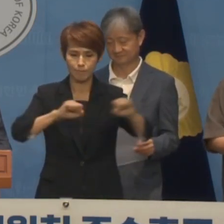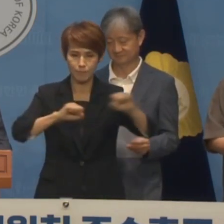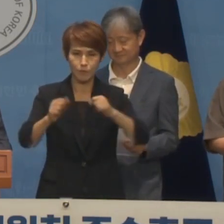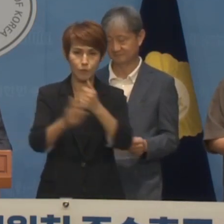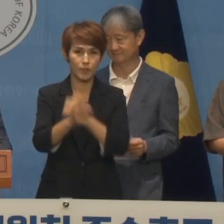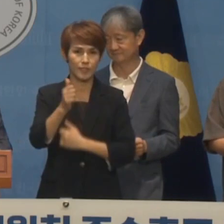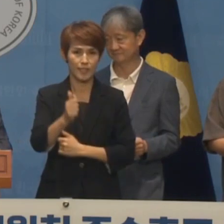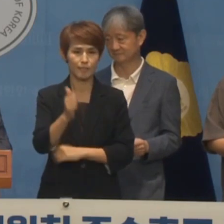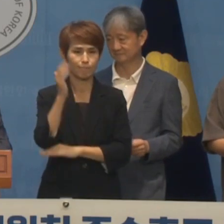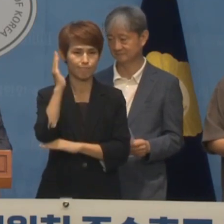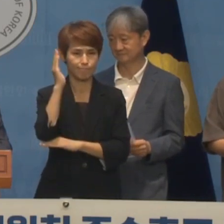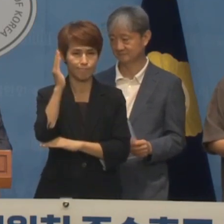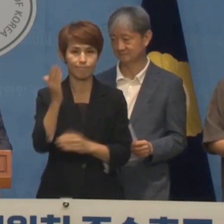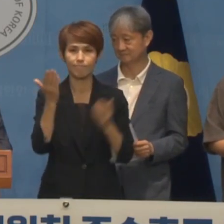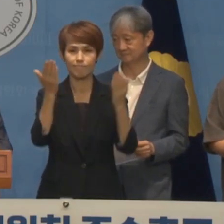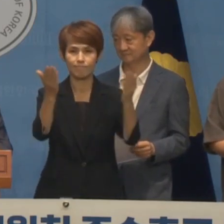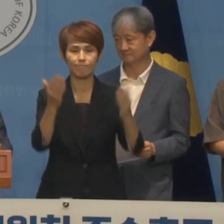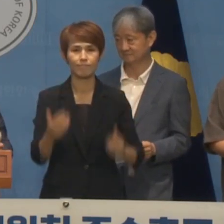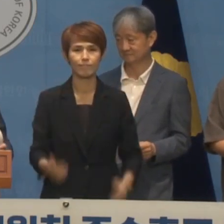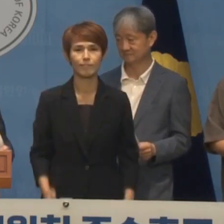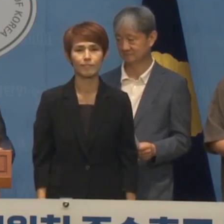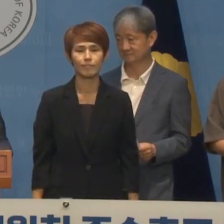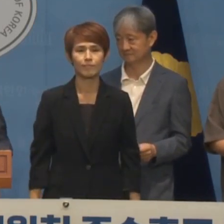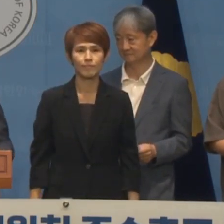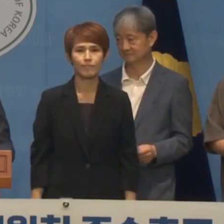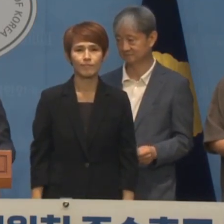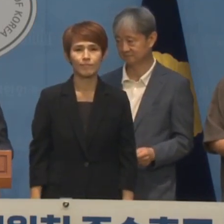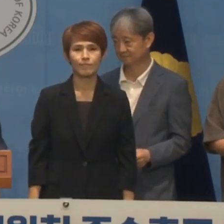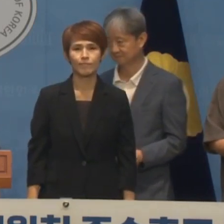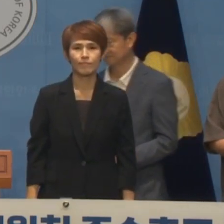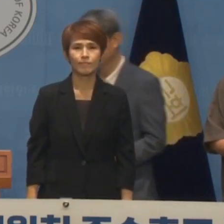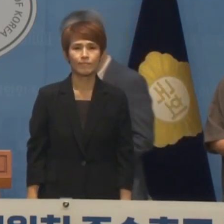순으로 현장 발언을 해 주시겠습니다.